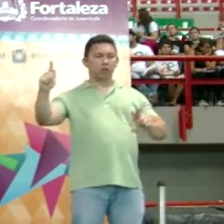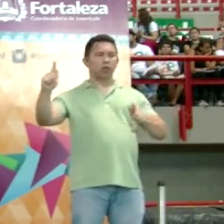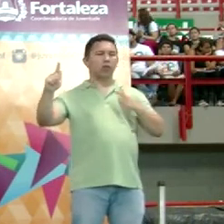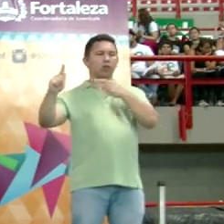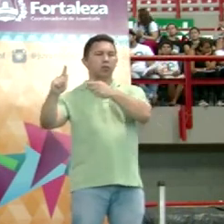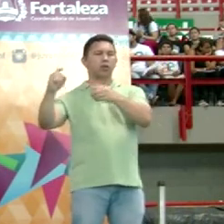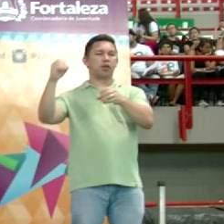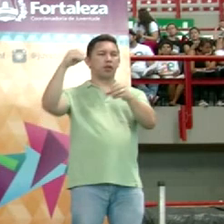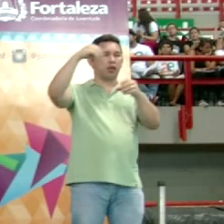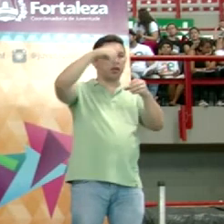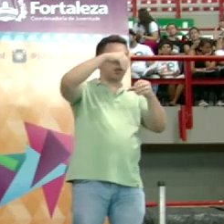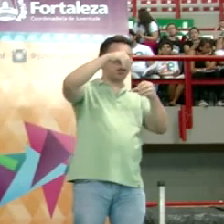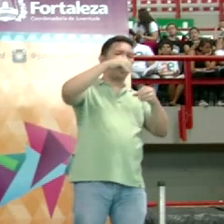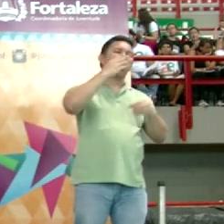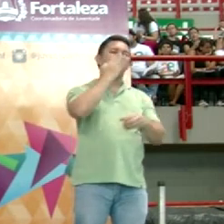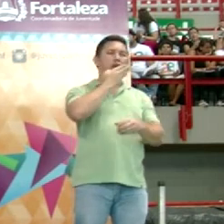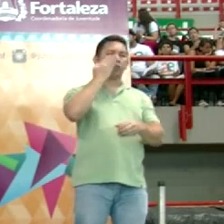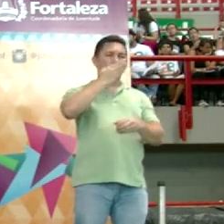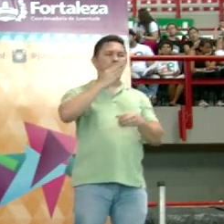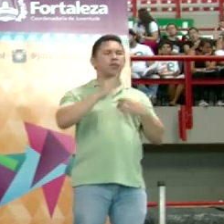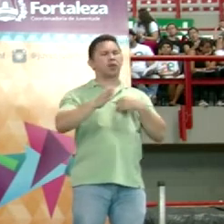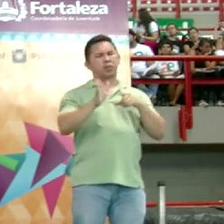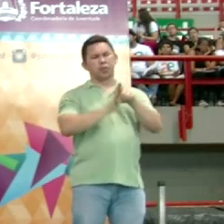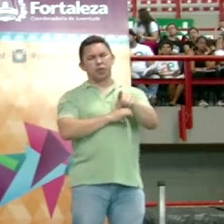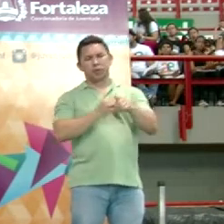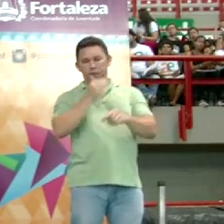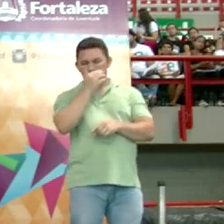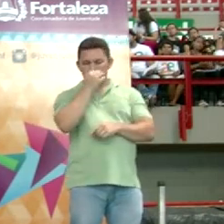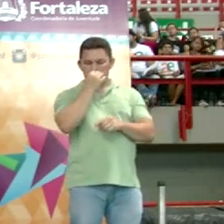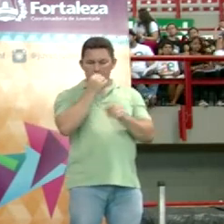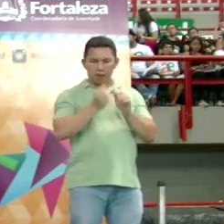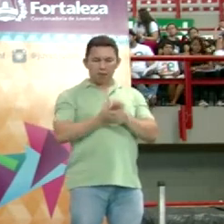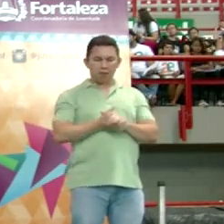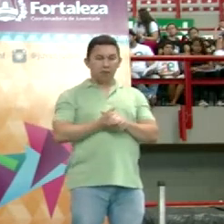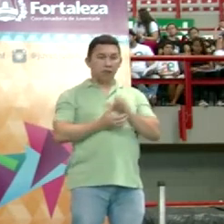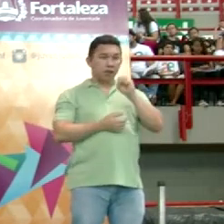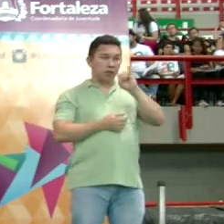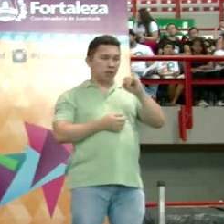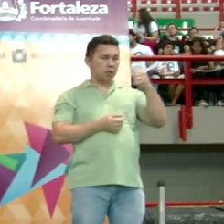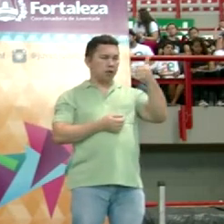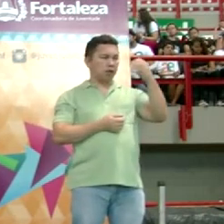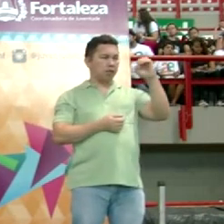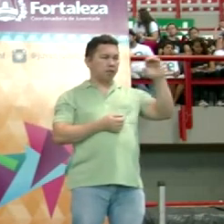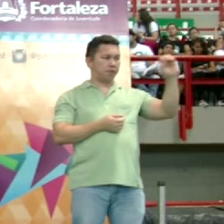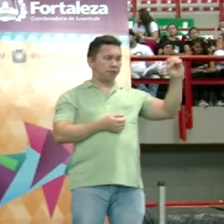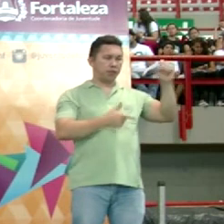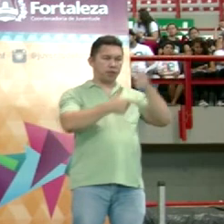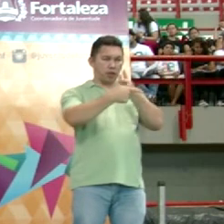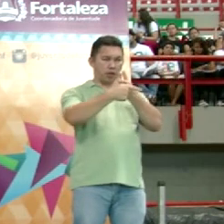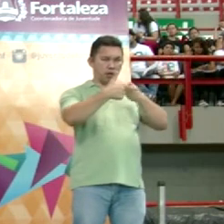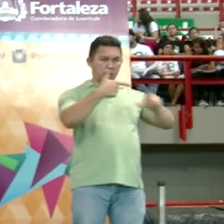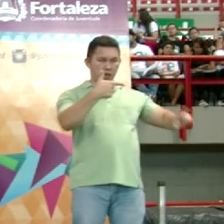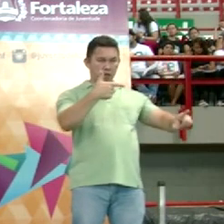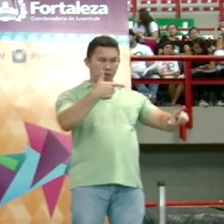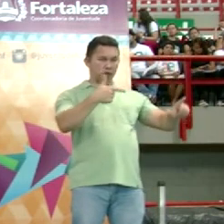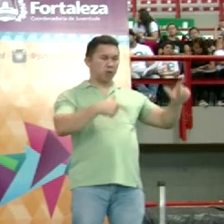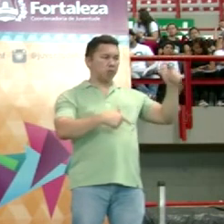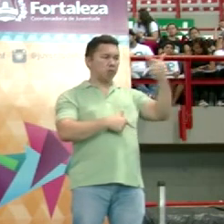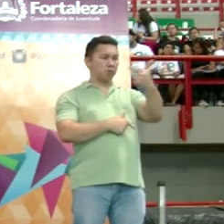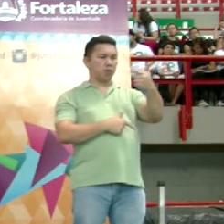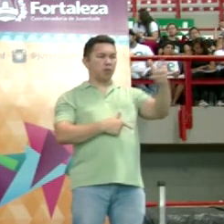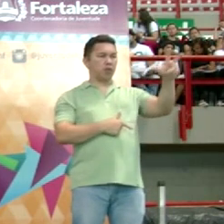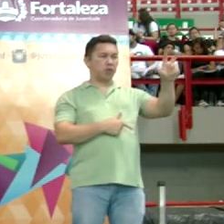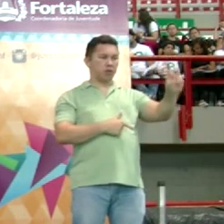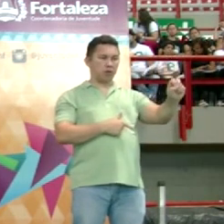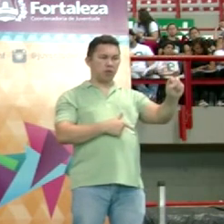Joia? Pessoal, responda uma coisa. Se eu pegar o 100 e dividir por